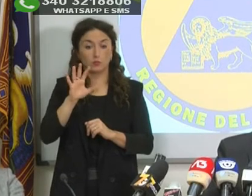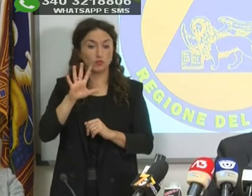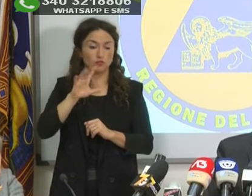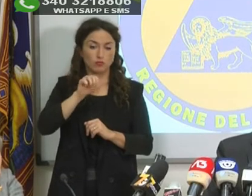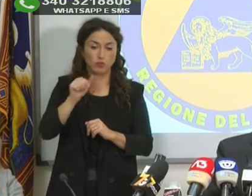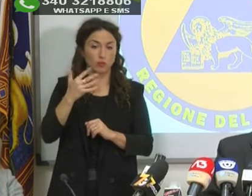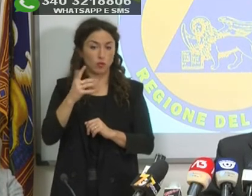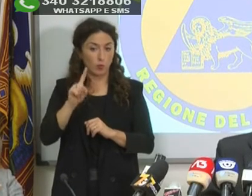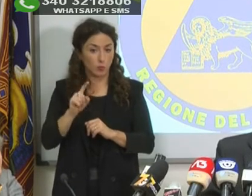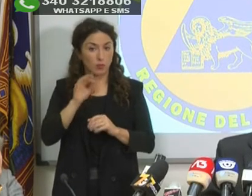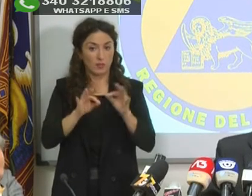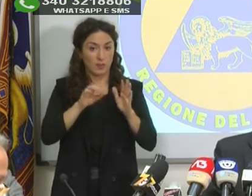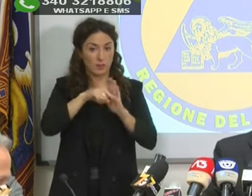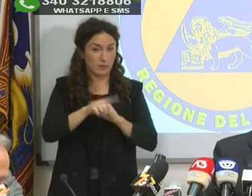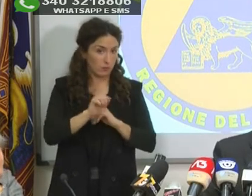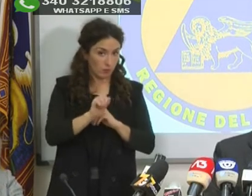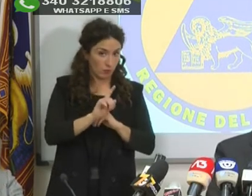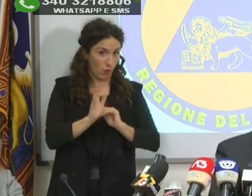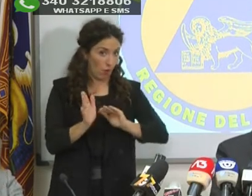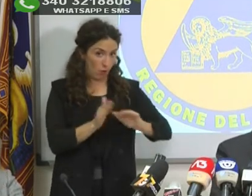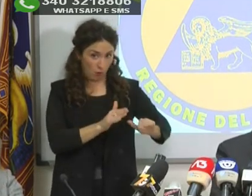letto in terapia intensiva, ma per i